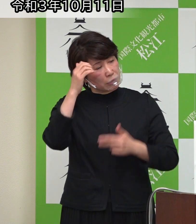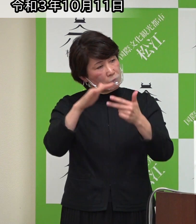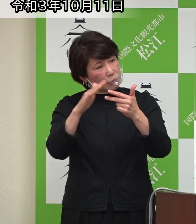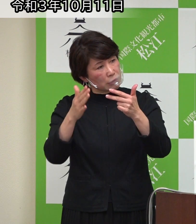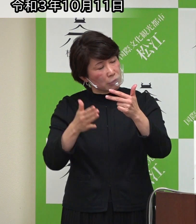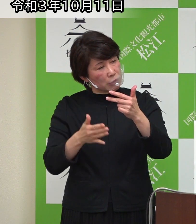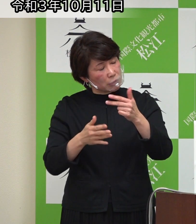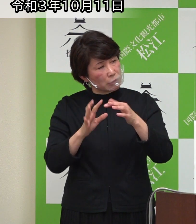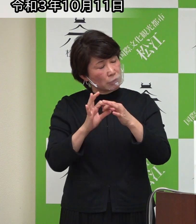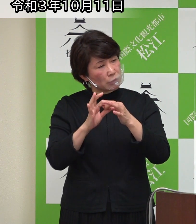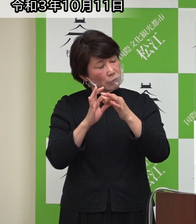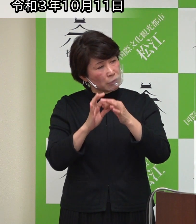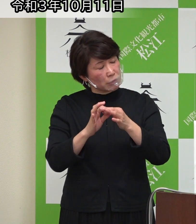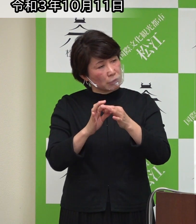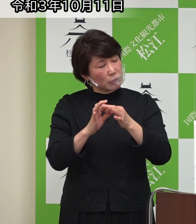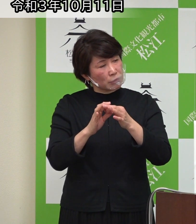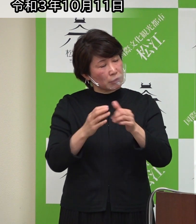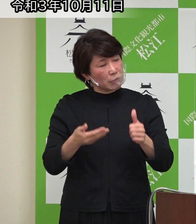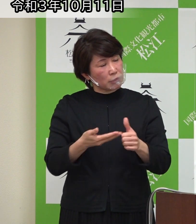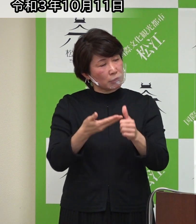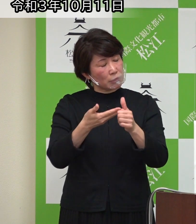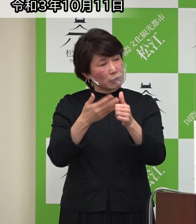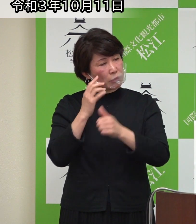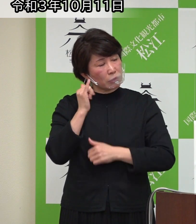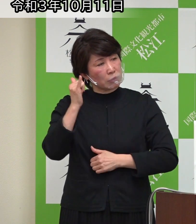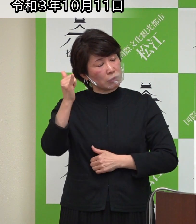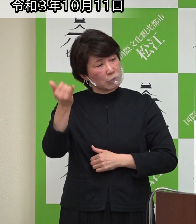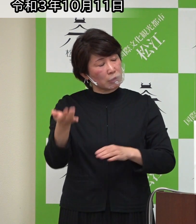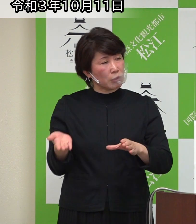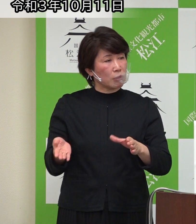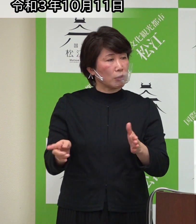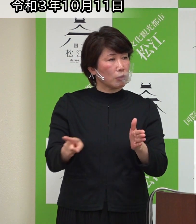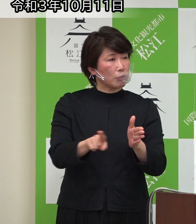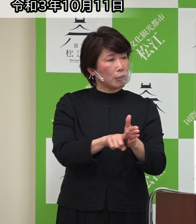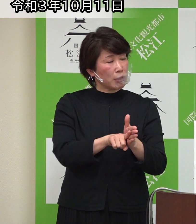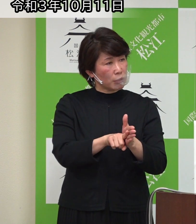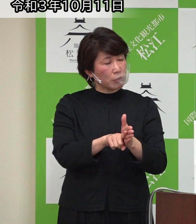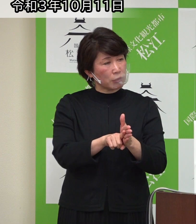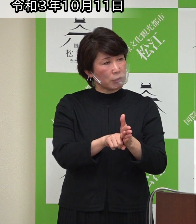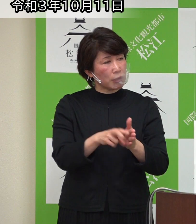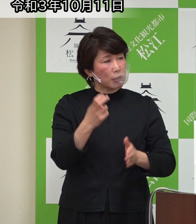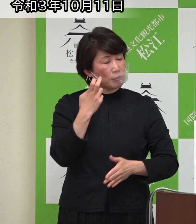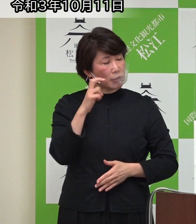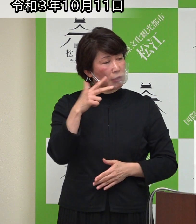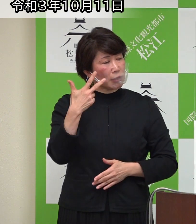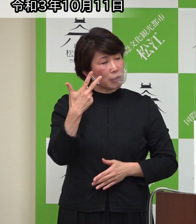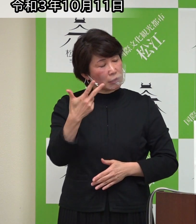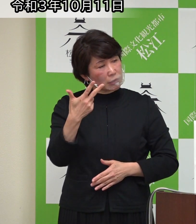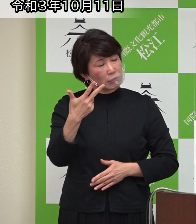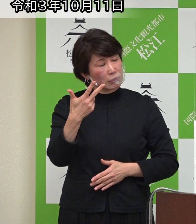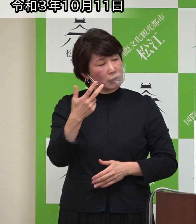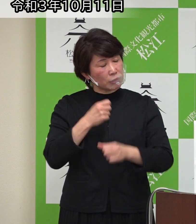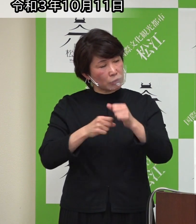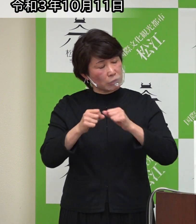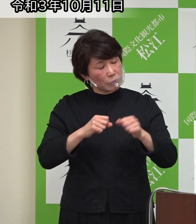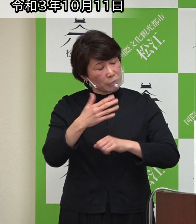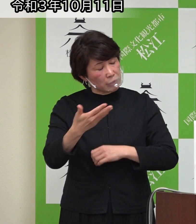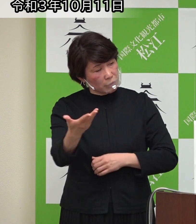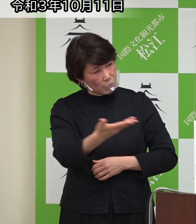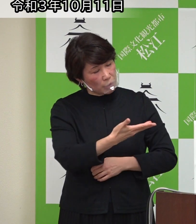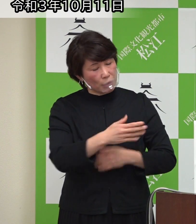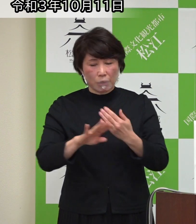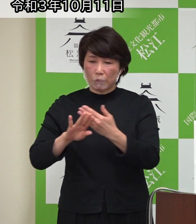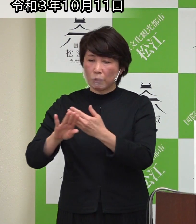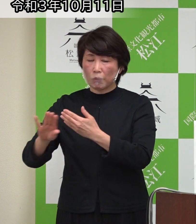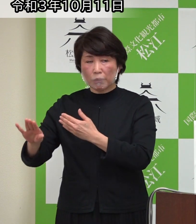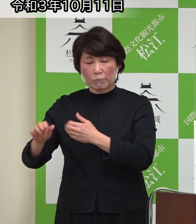ね加えるというのは、これはあの松江市独自の取り組みなんでしょうか。 あ、他にもやってらっしゃるところはあると思